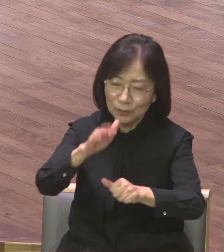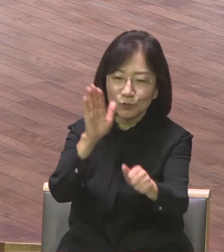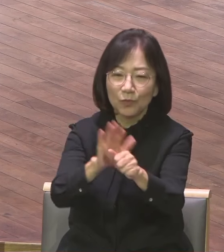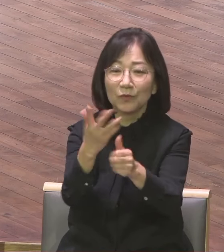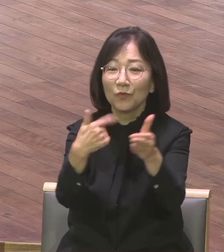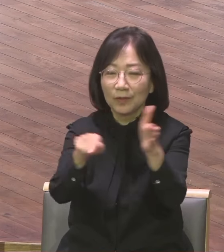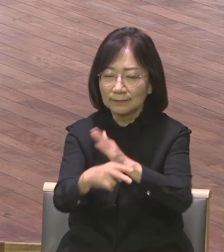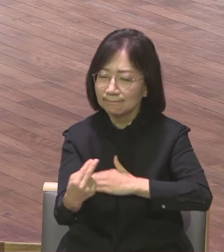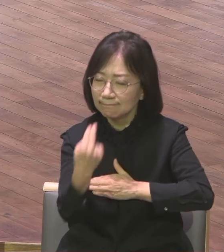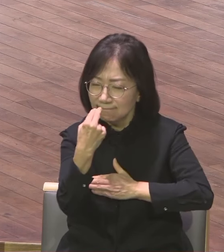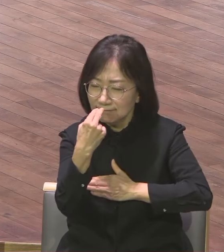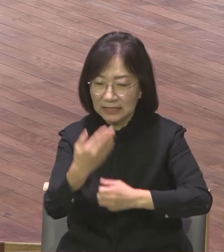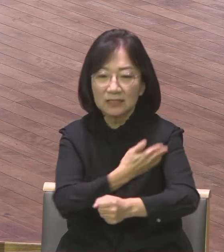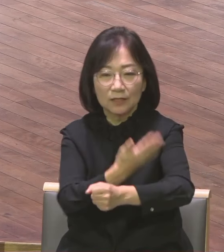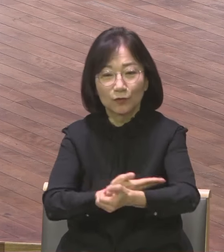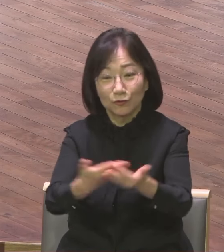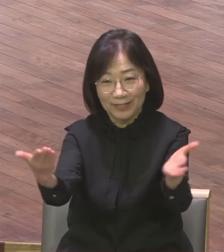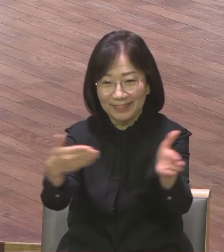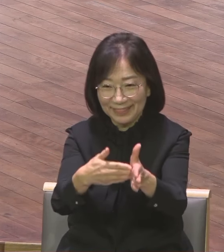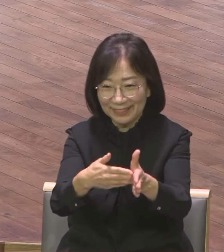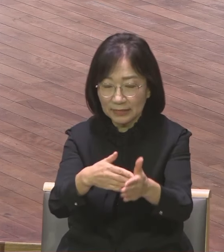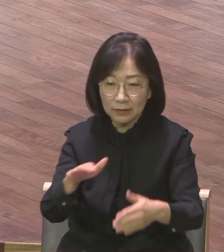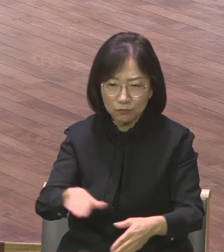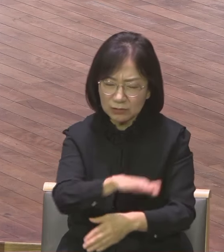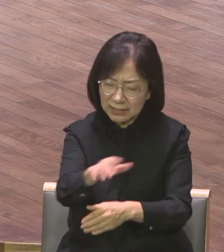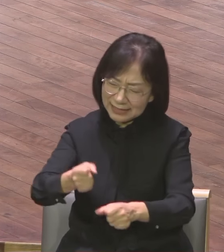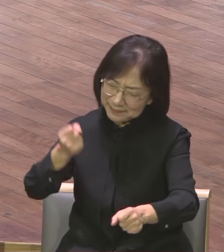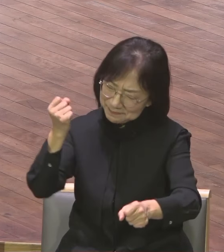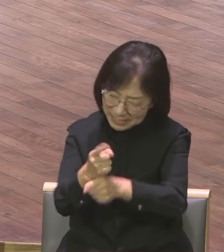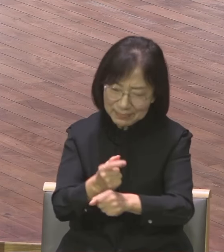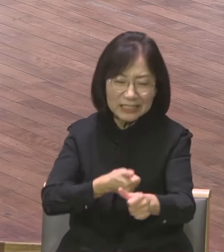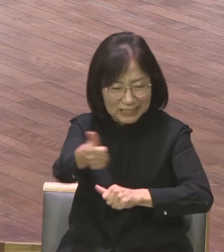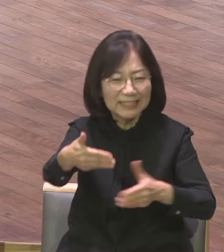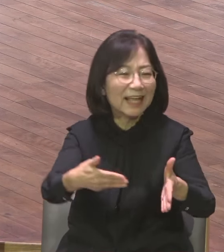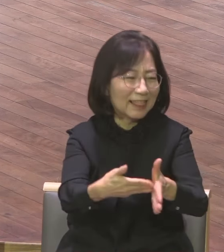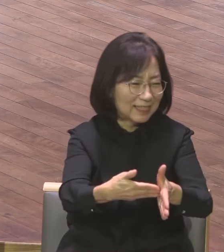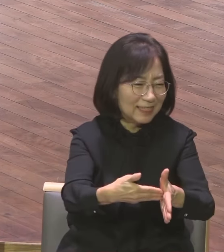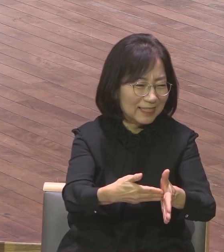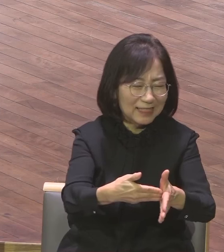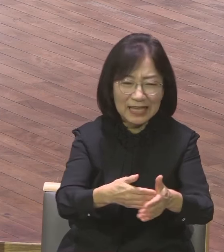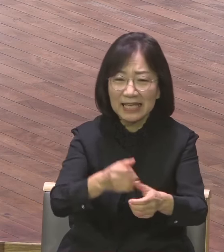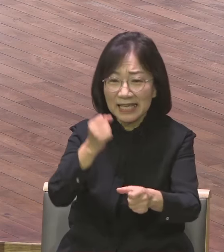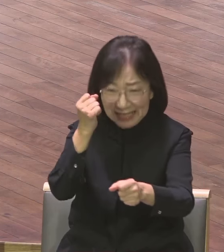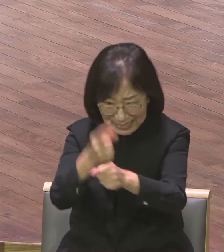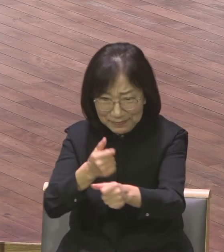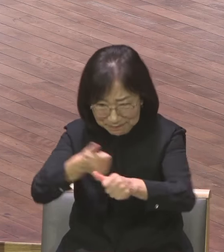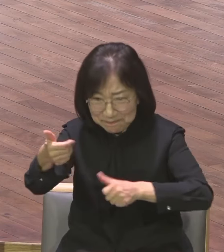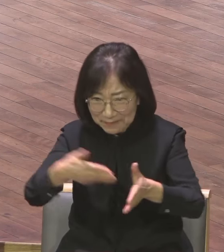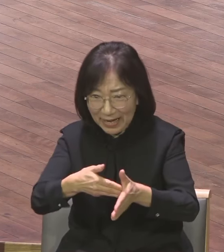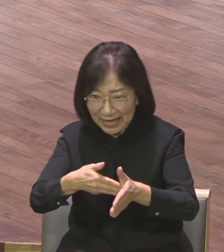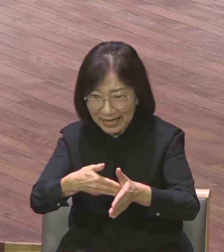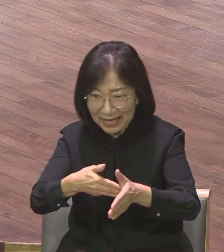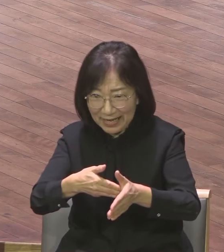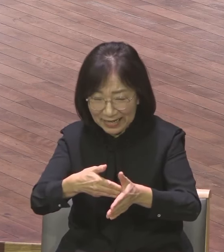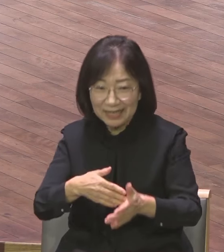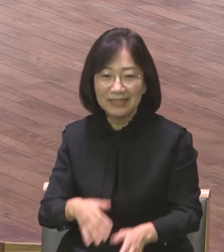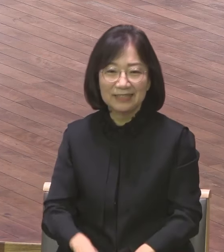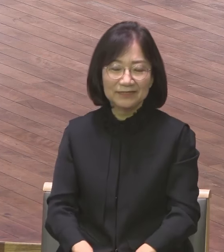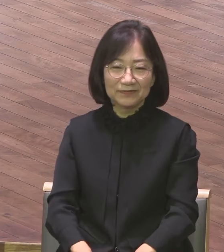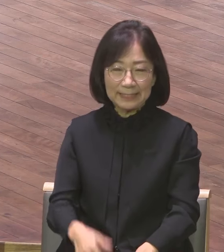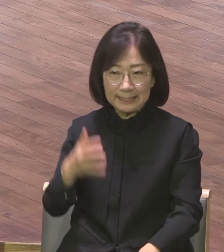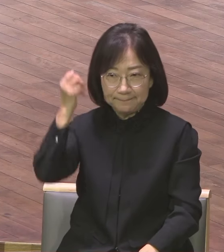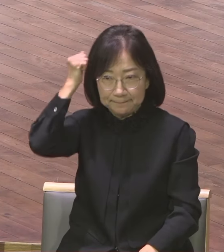우리는 이미 승리를 보장받은 존재예요. 이미 승리한 거예요. 이 사실을요